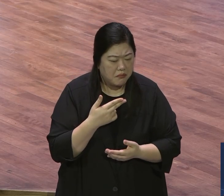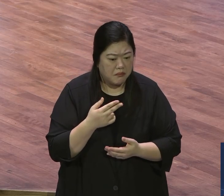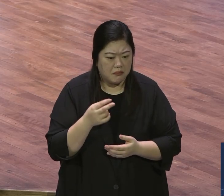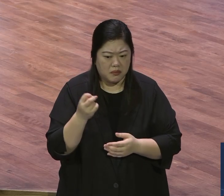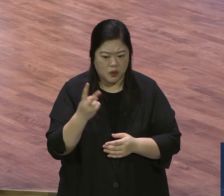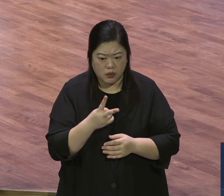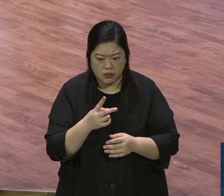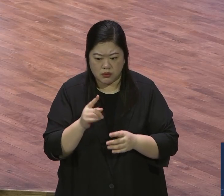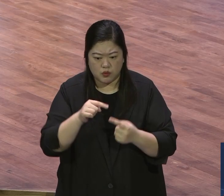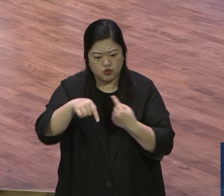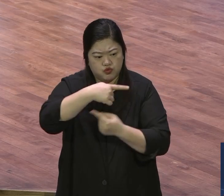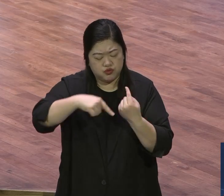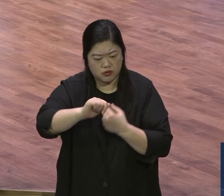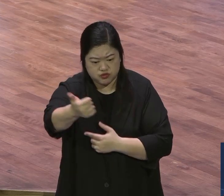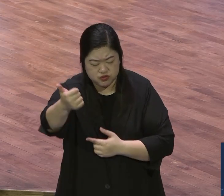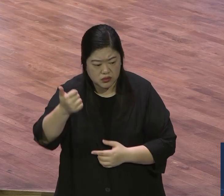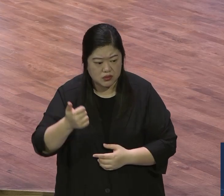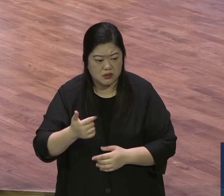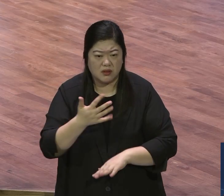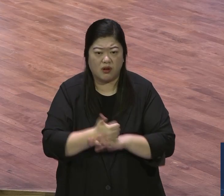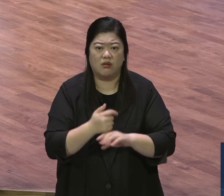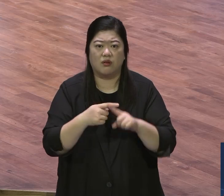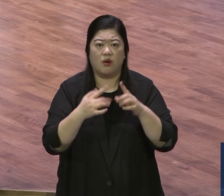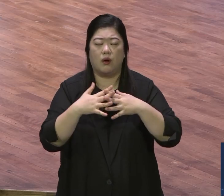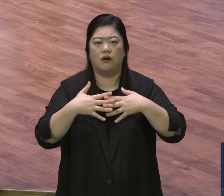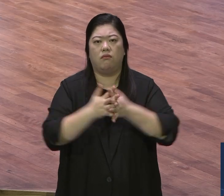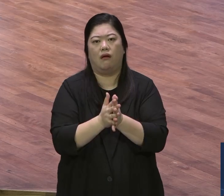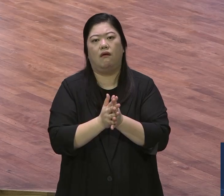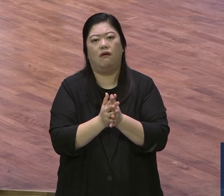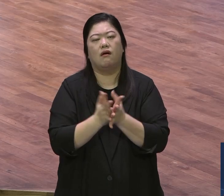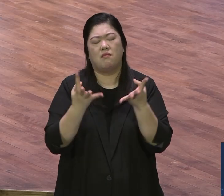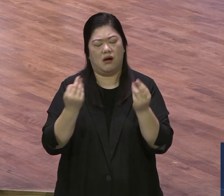공격이 확 이렇게 코로나가 이렇게 공격할 때